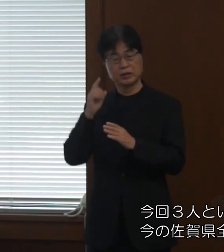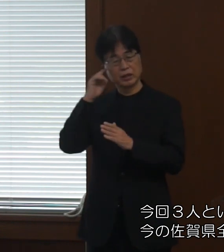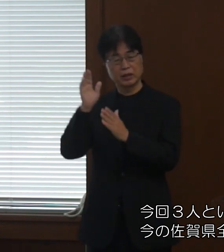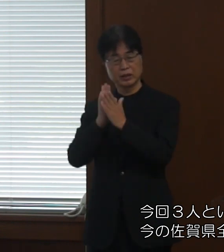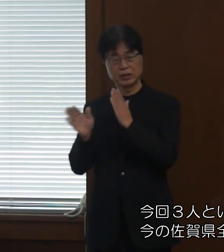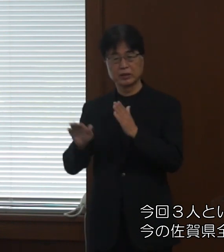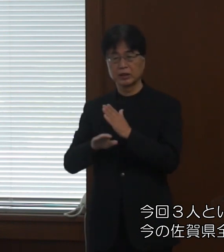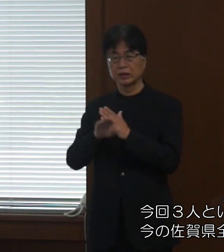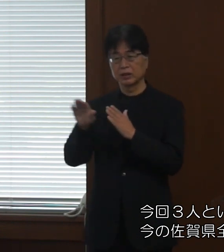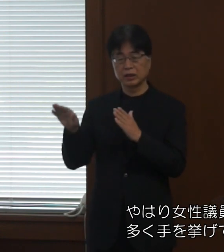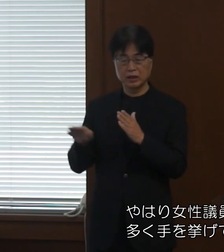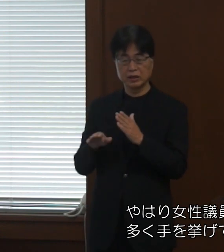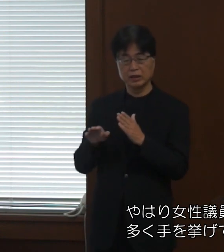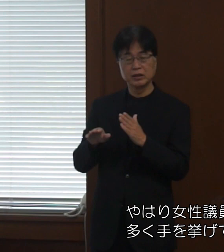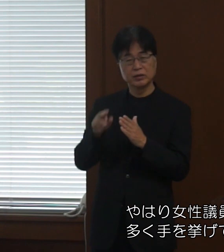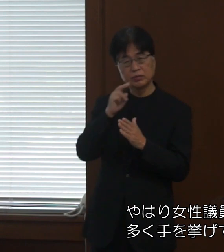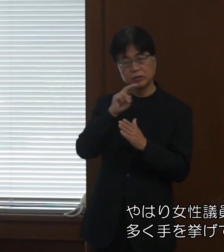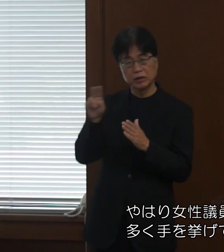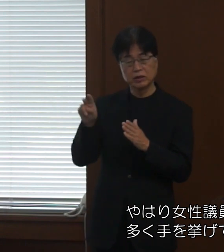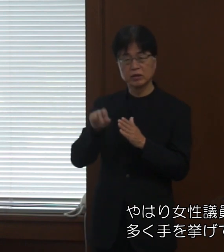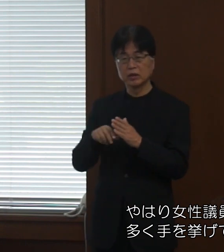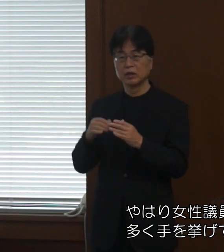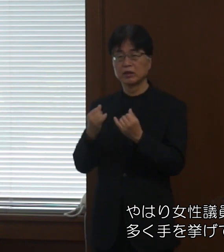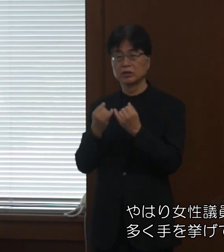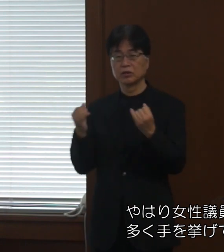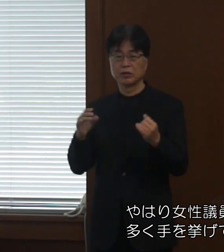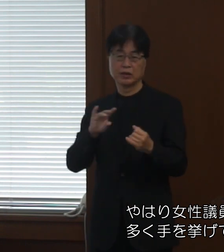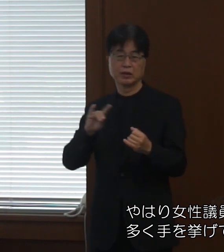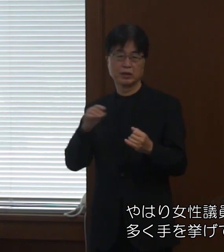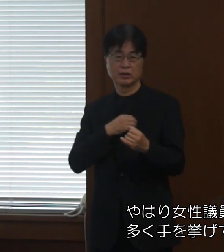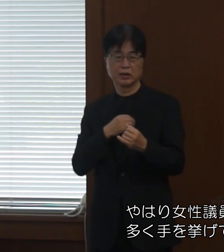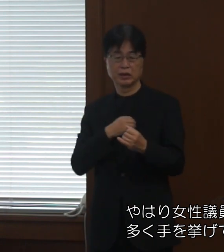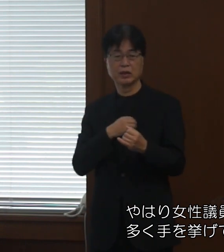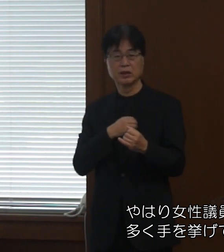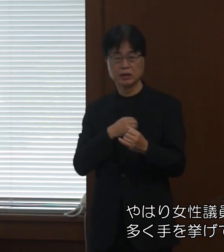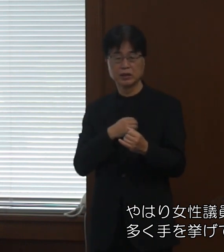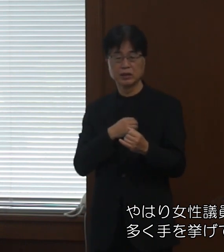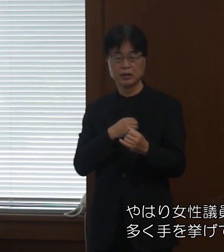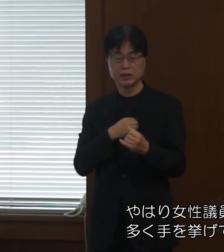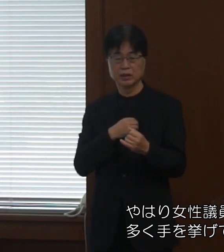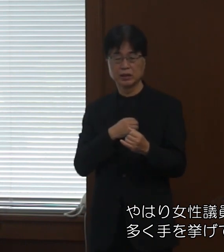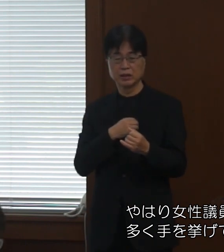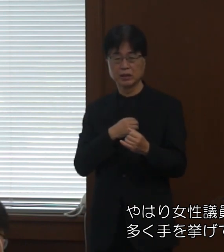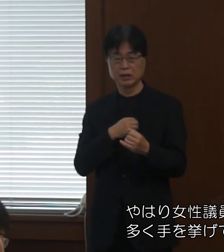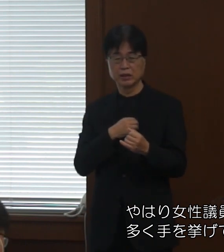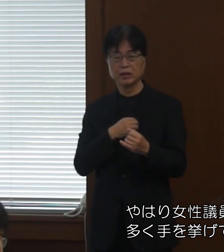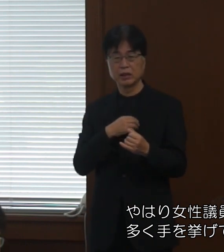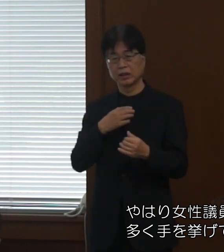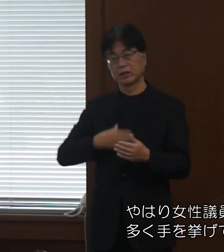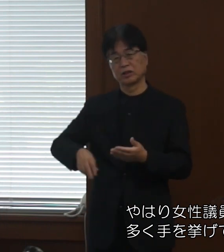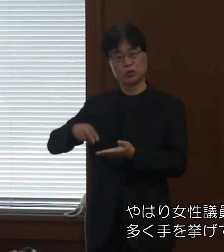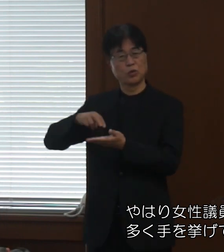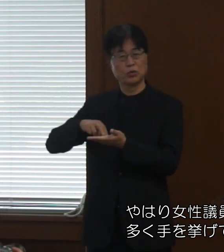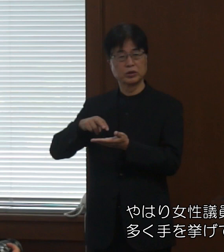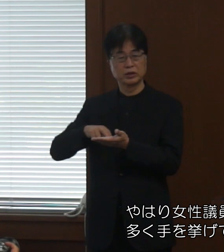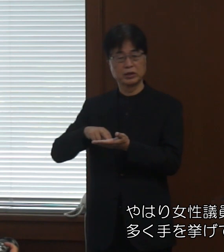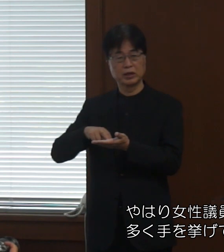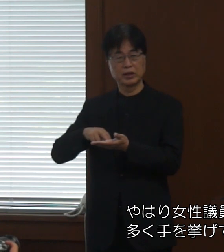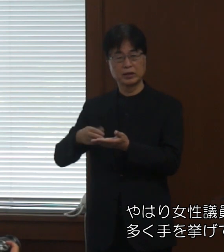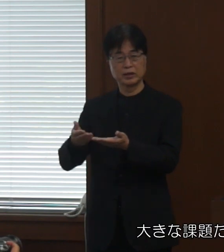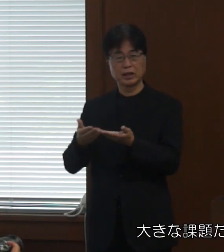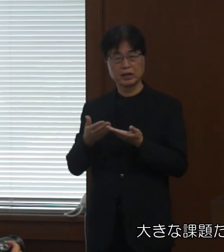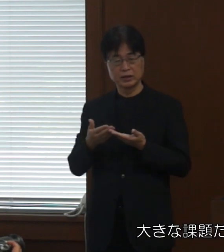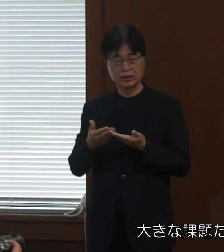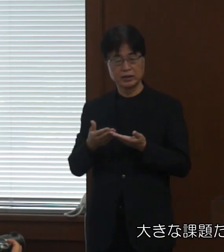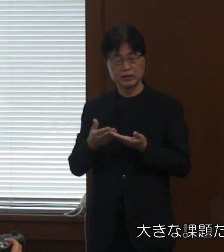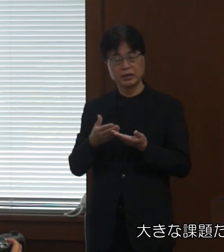紹介した時にやはり女性議員が多く手を挙げていただくと